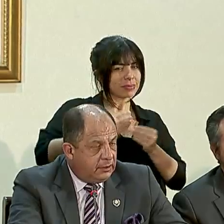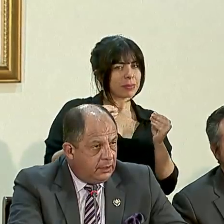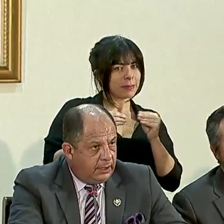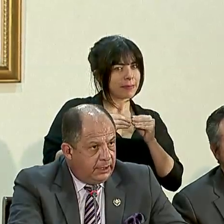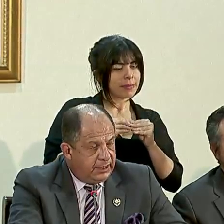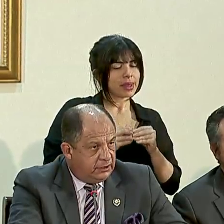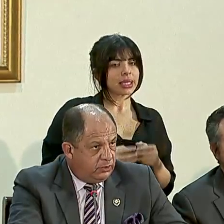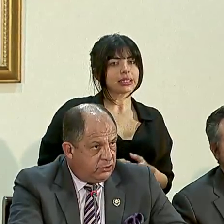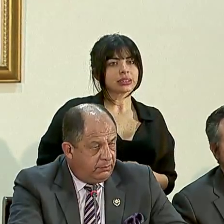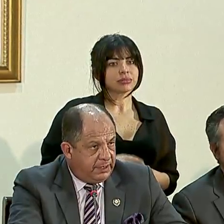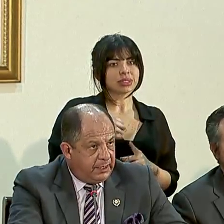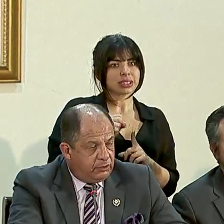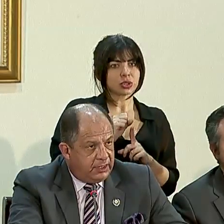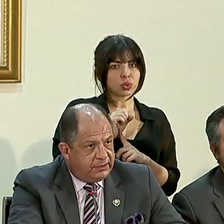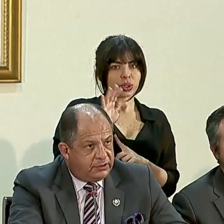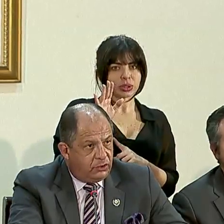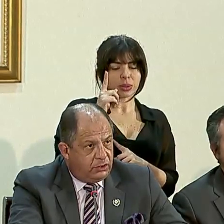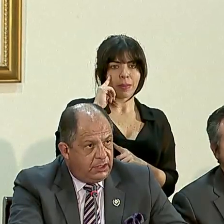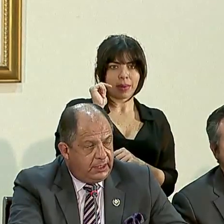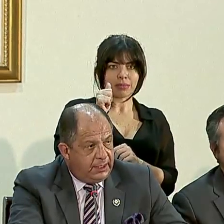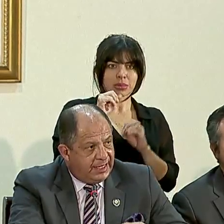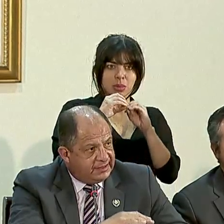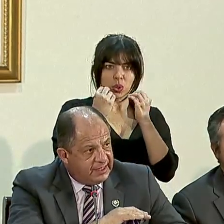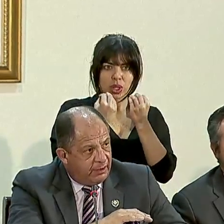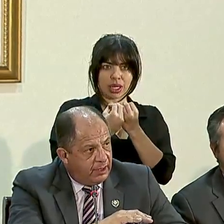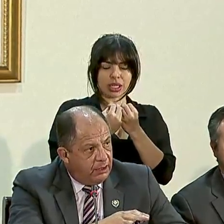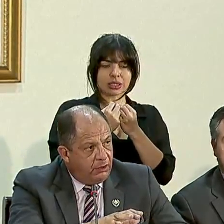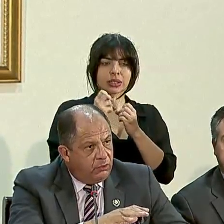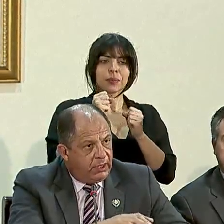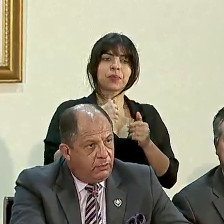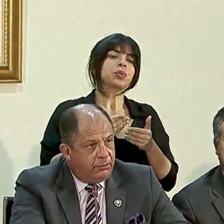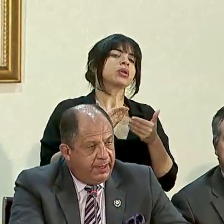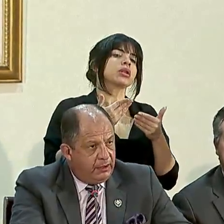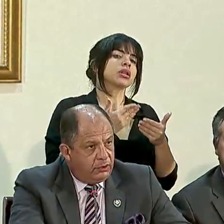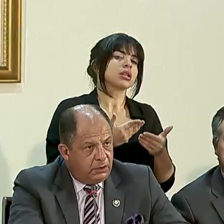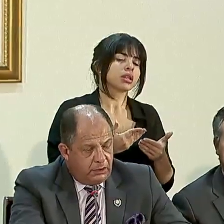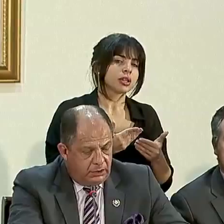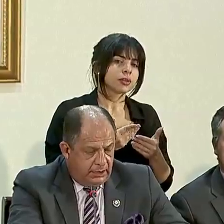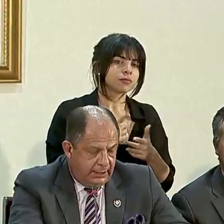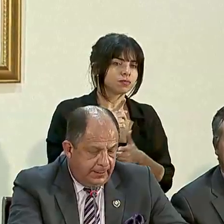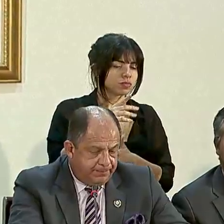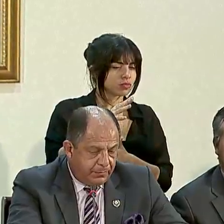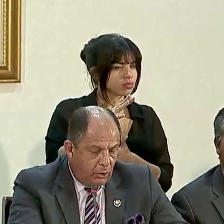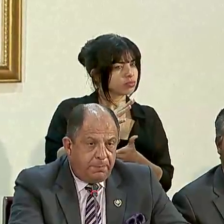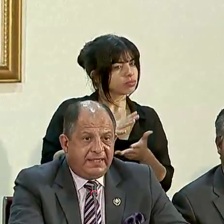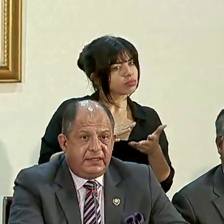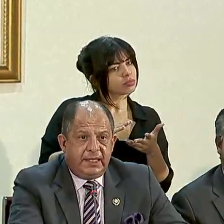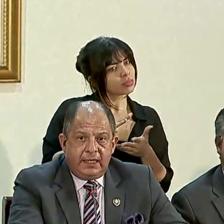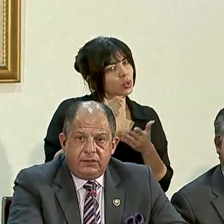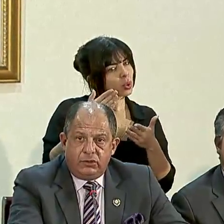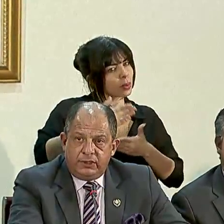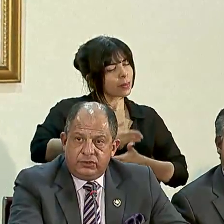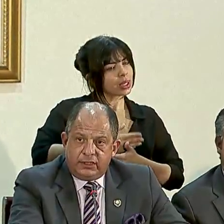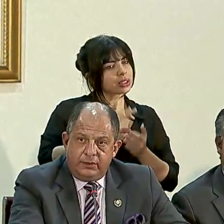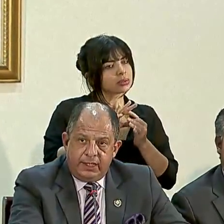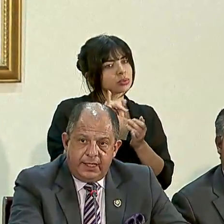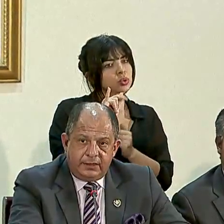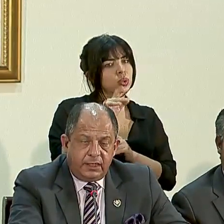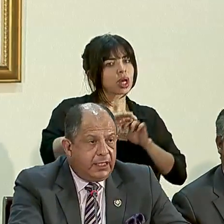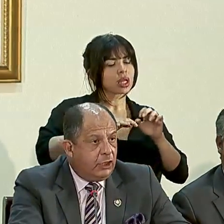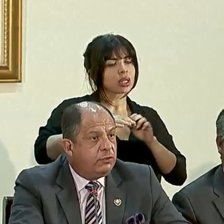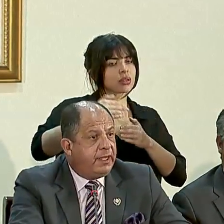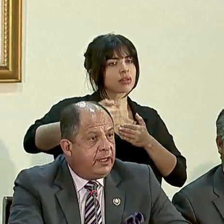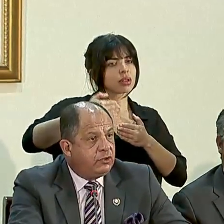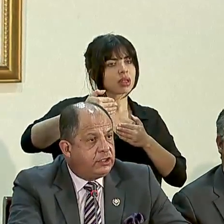más la situación para la organización y lanzaba un velo de opacidad sobre sus